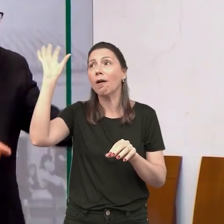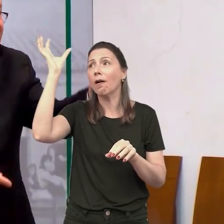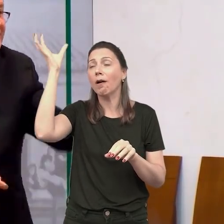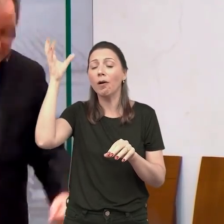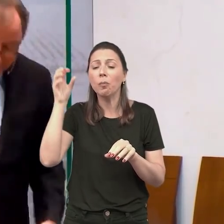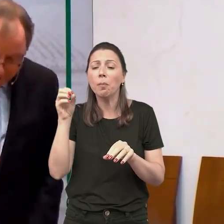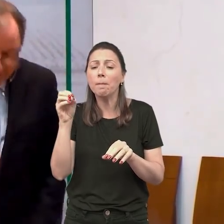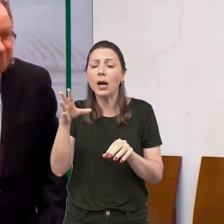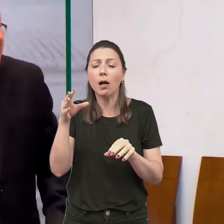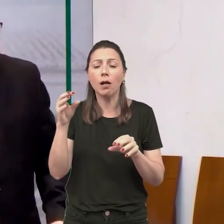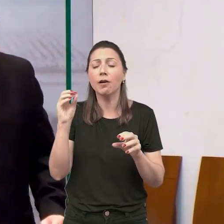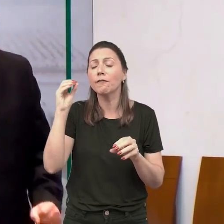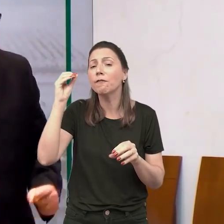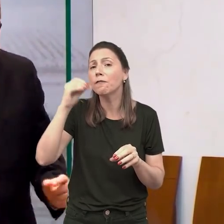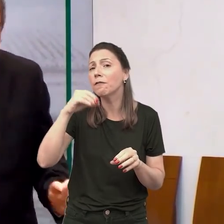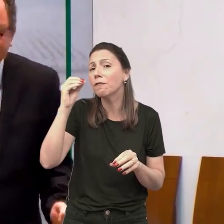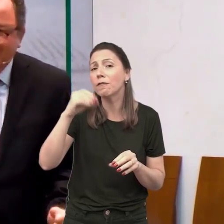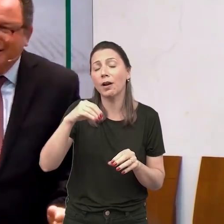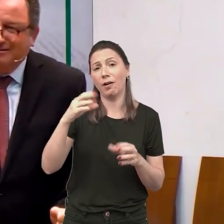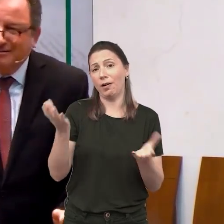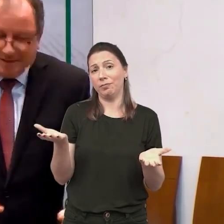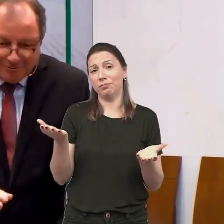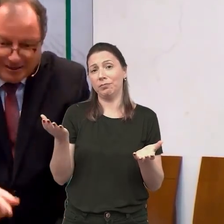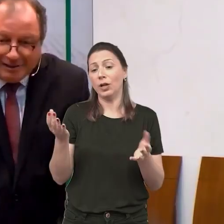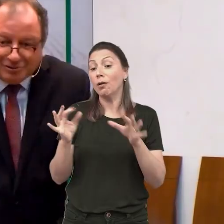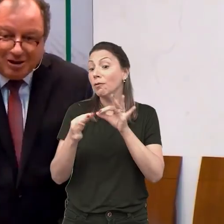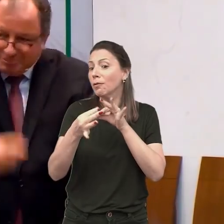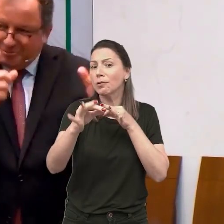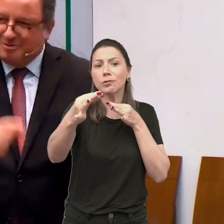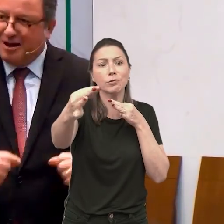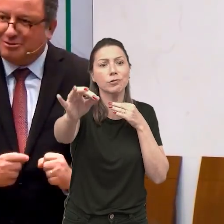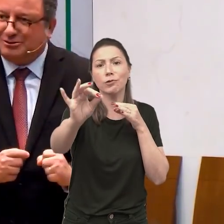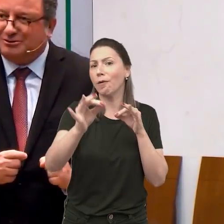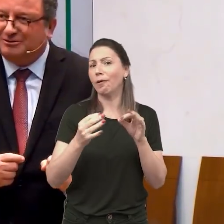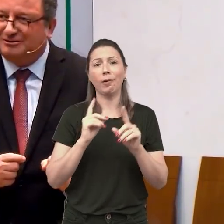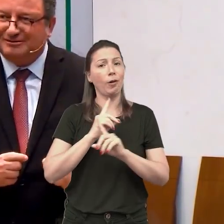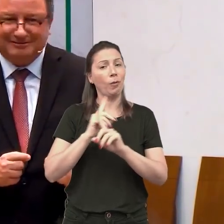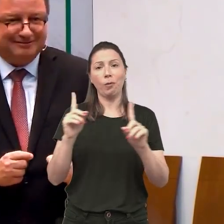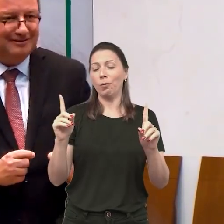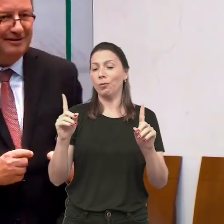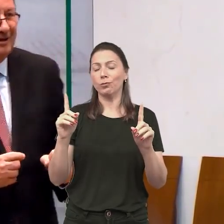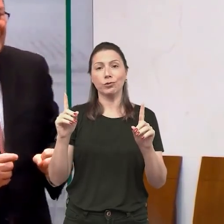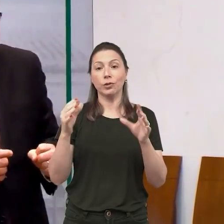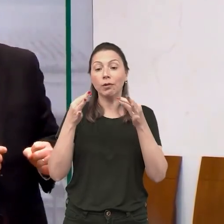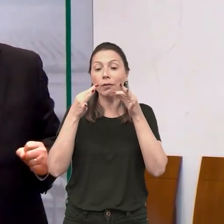igual essa luzinha de escada. Você vai dando um passo de cada vez, mas não dá todo o percurso.